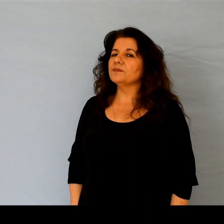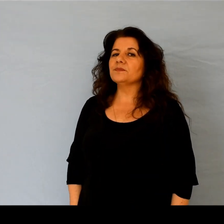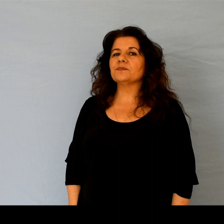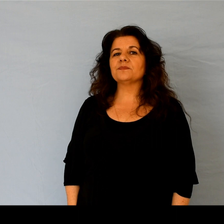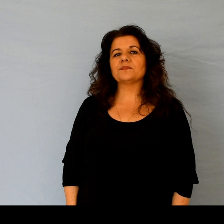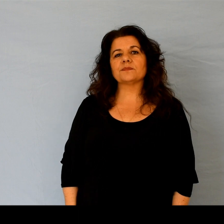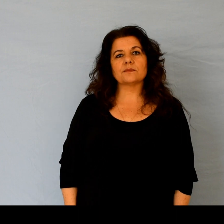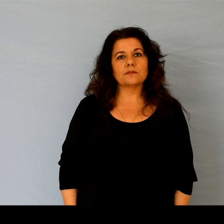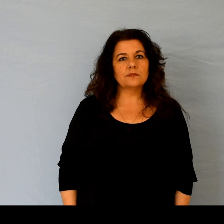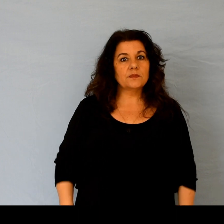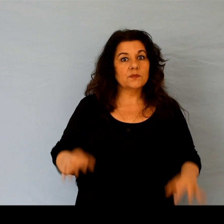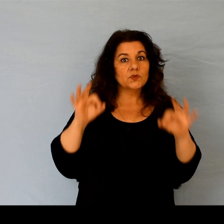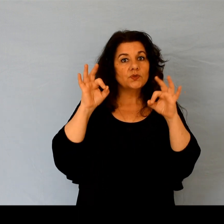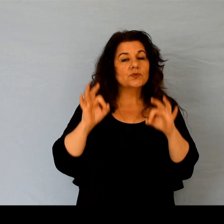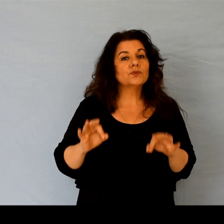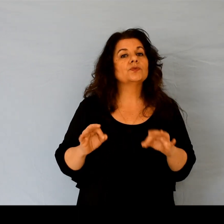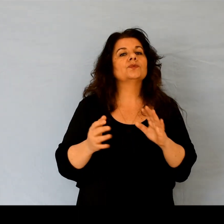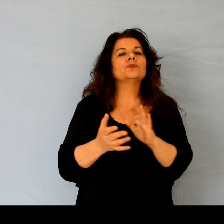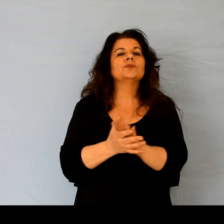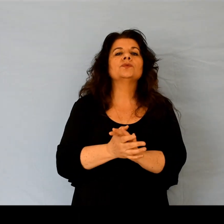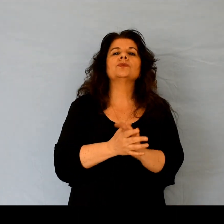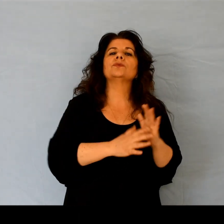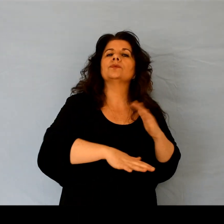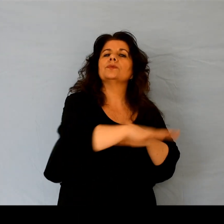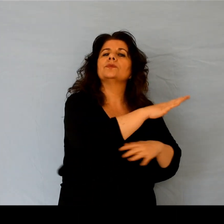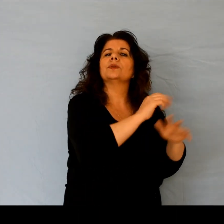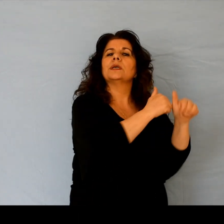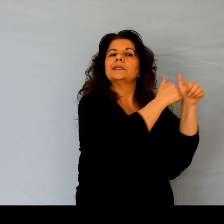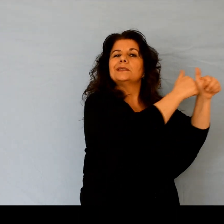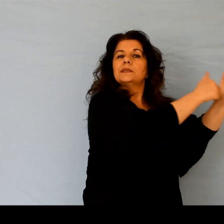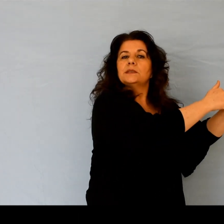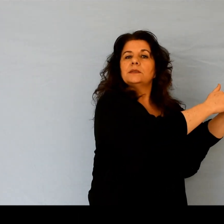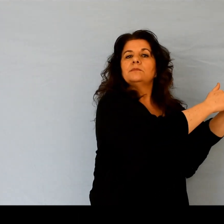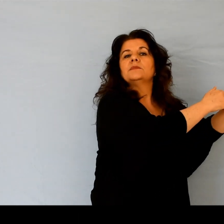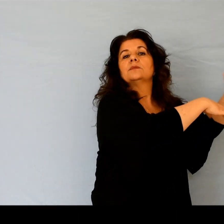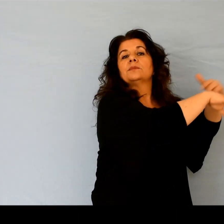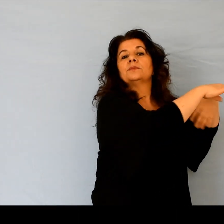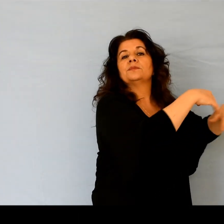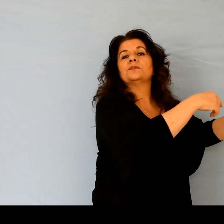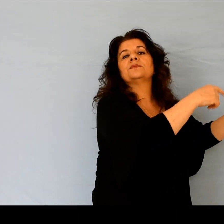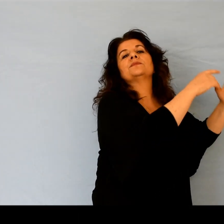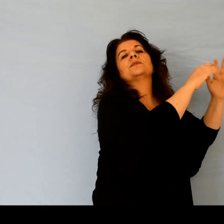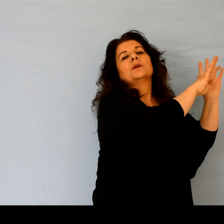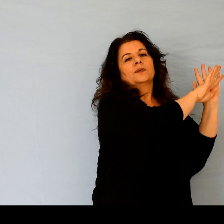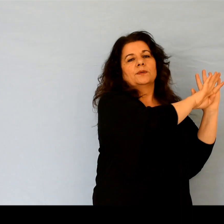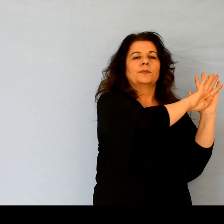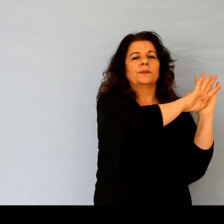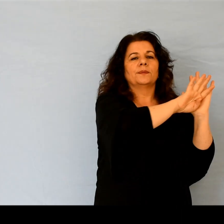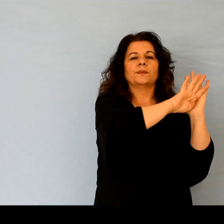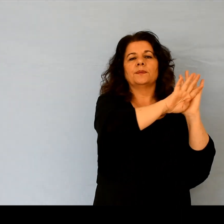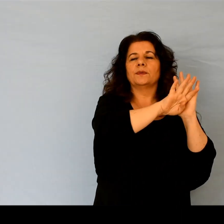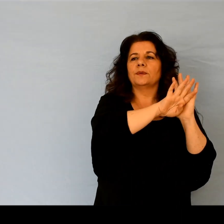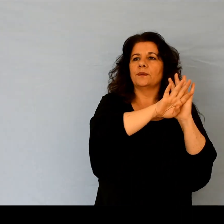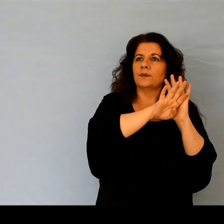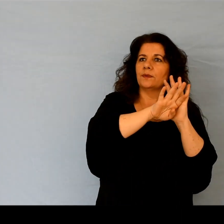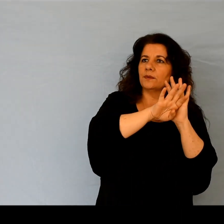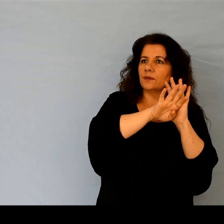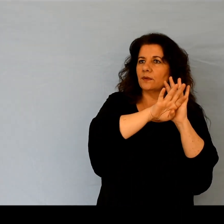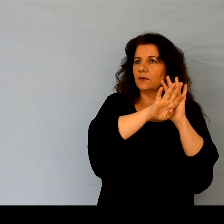À ce moment-là, ses disciples arrivèrent. Ils étaient surpris de voir parler avec une femme.